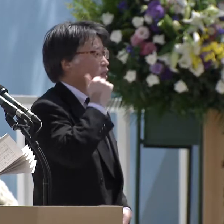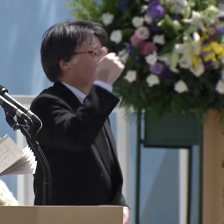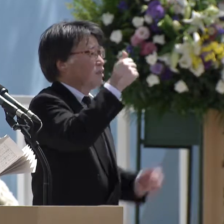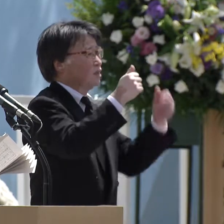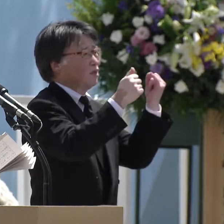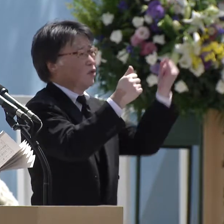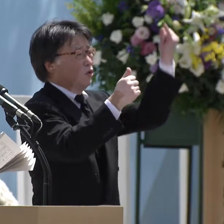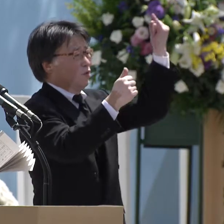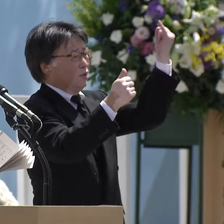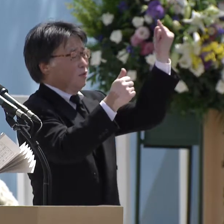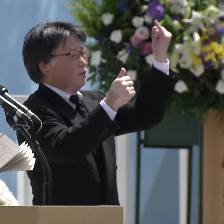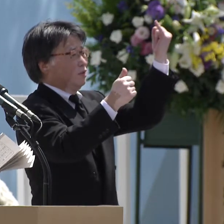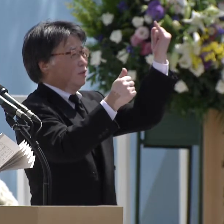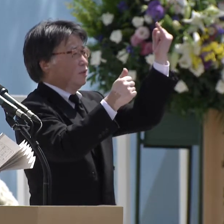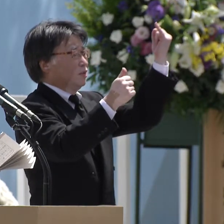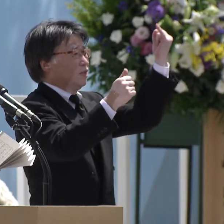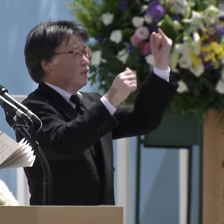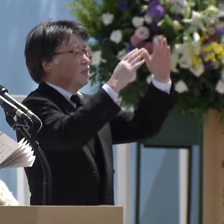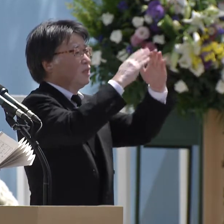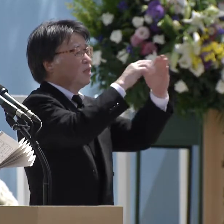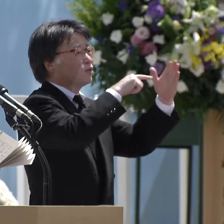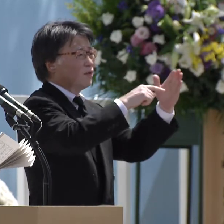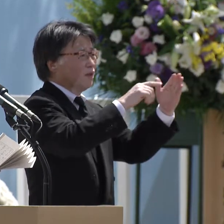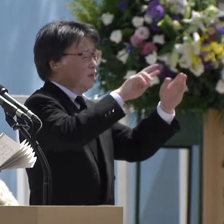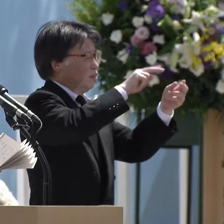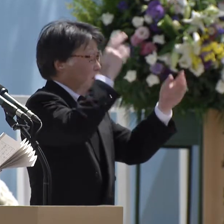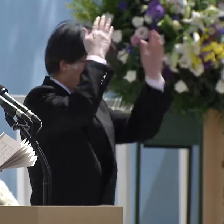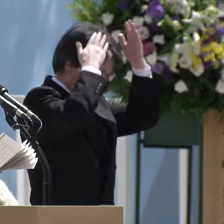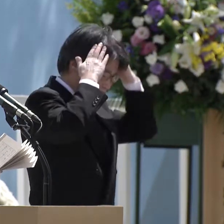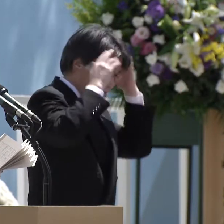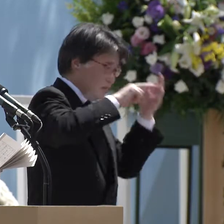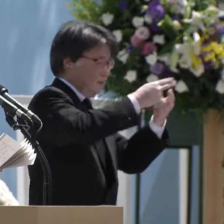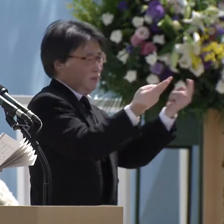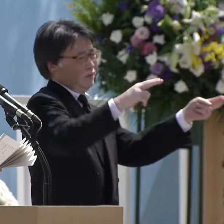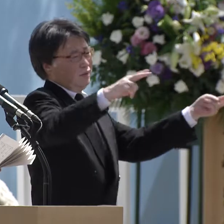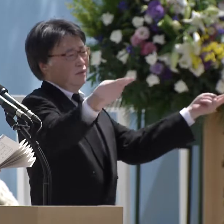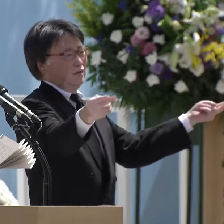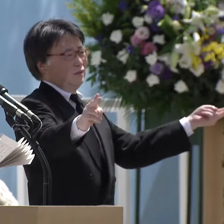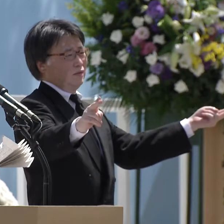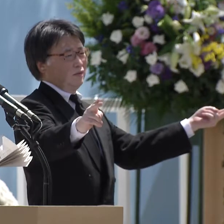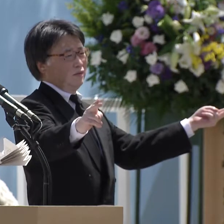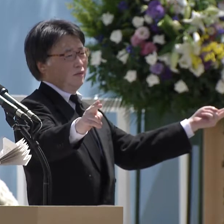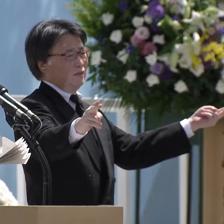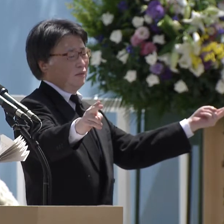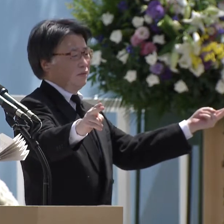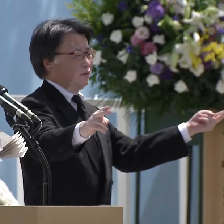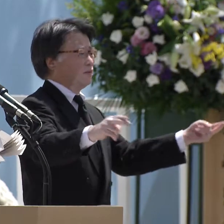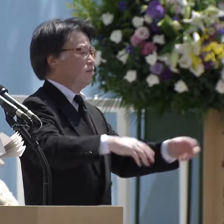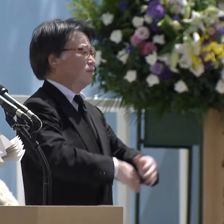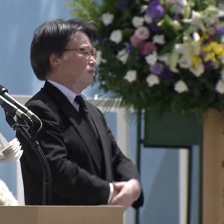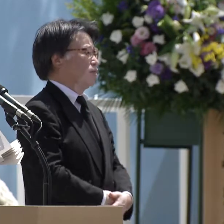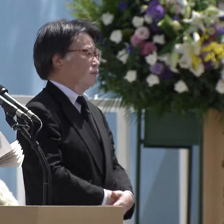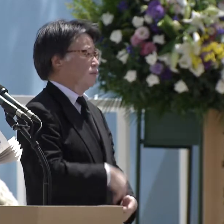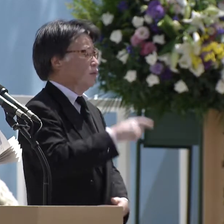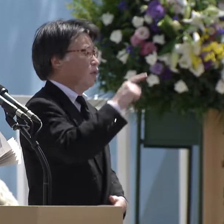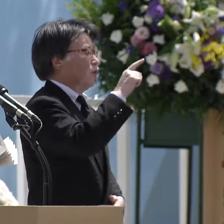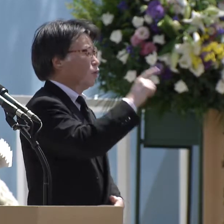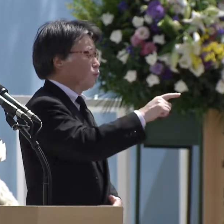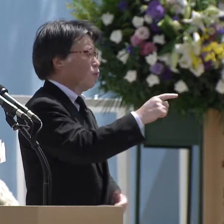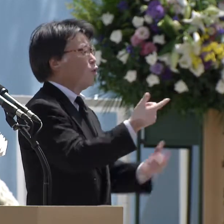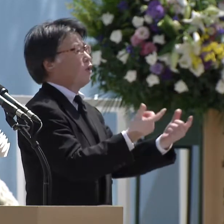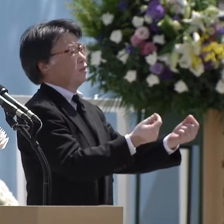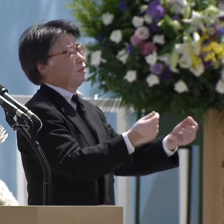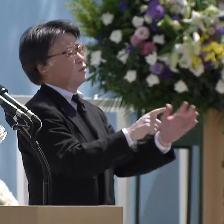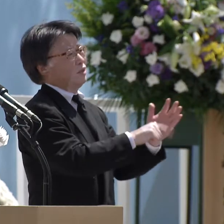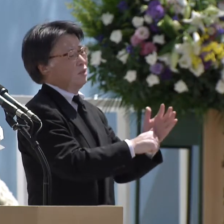屋跡には、黒焦げになったおばたちの家族の遺体が転がっていました。そのちょうど同じ